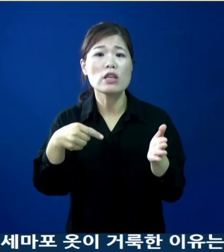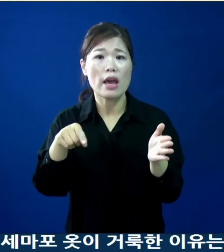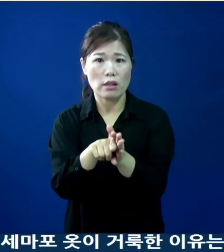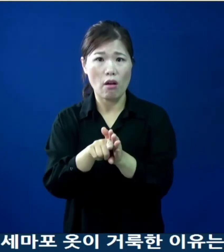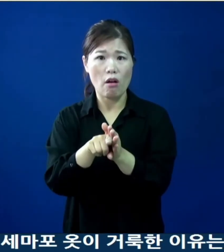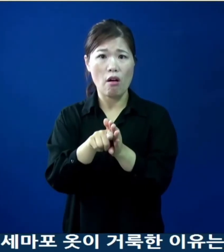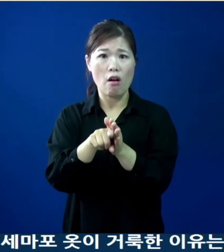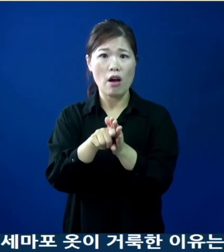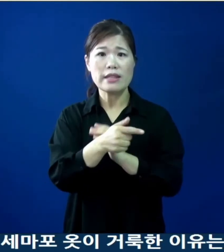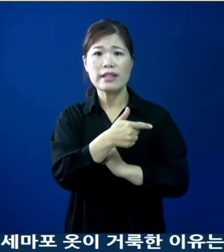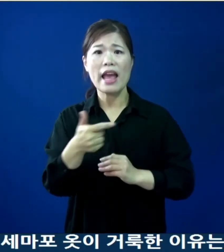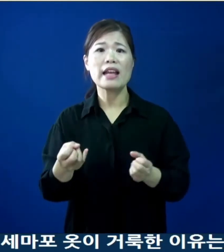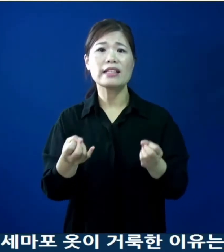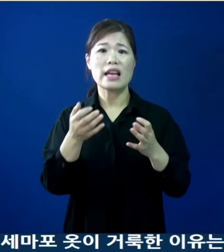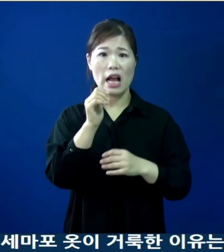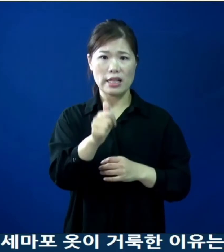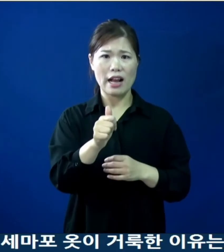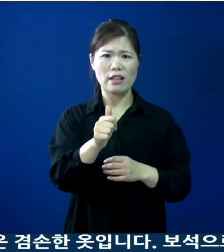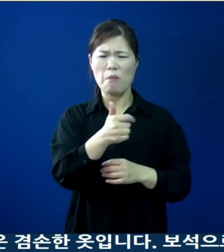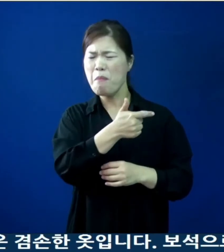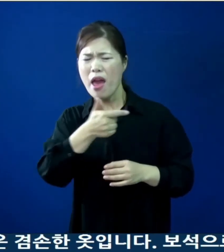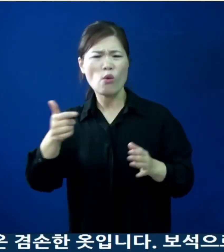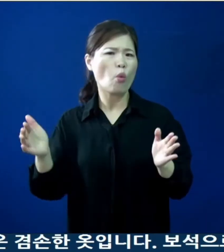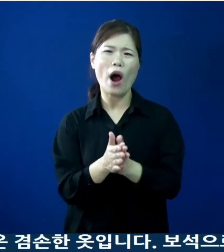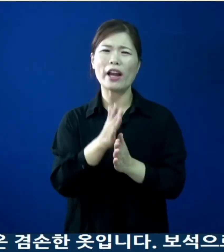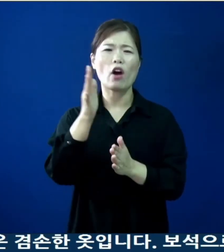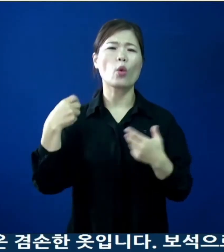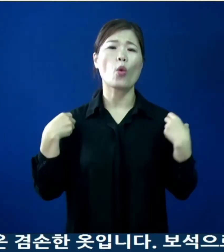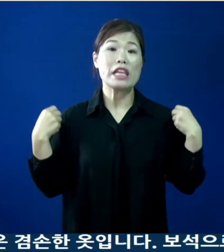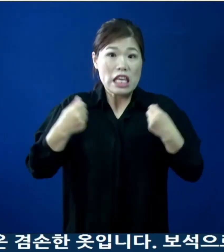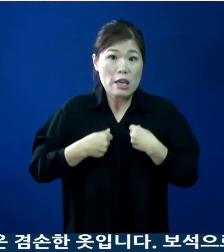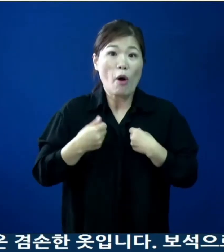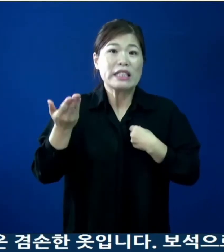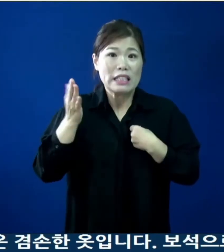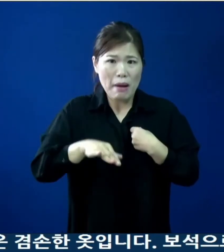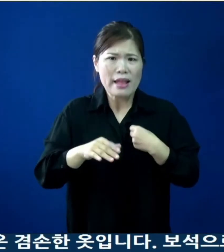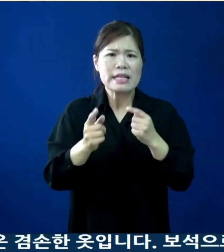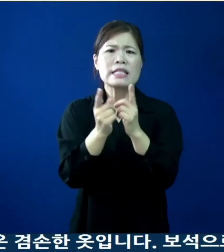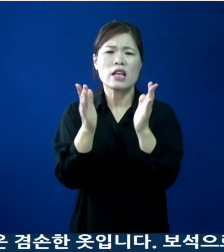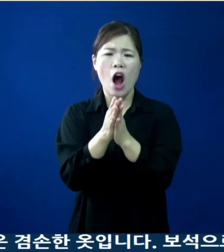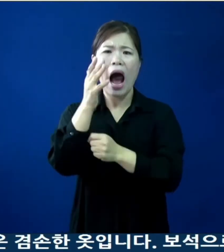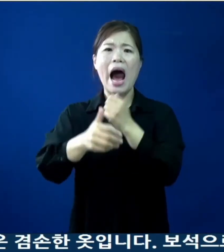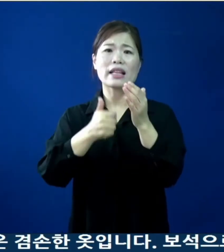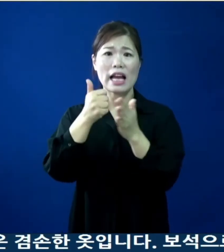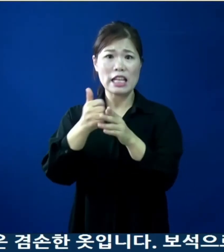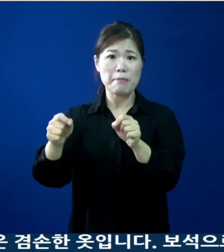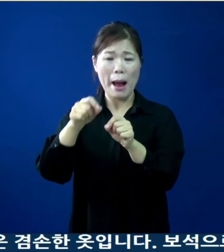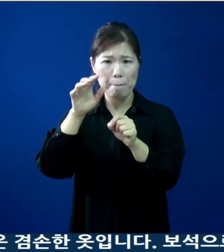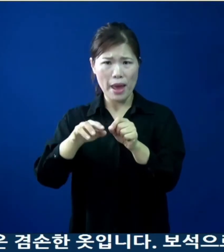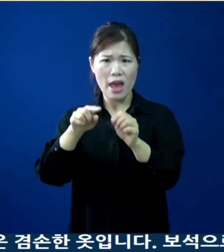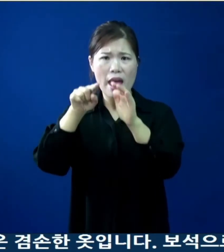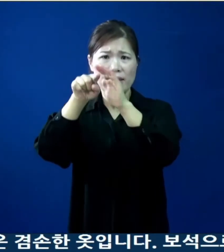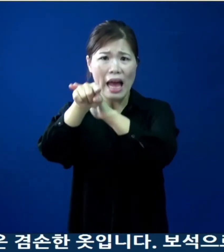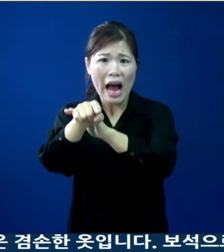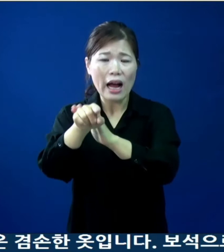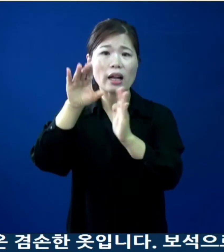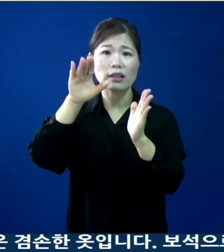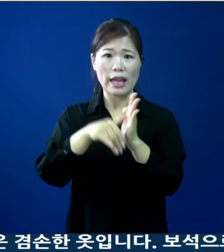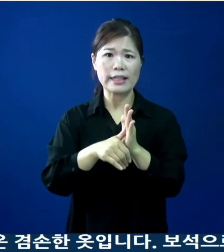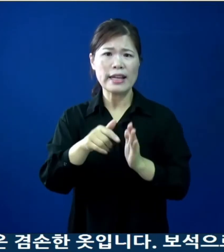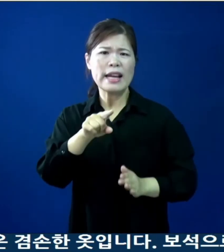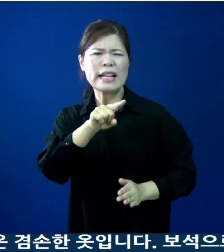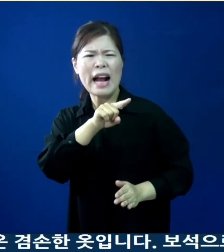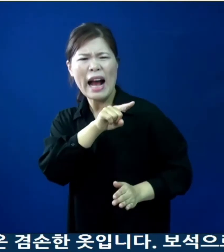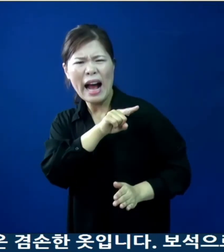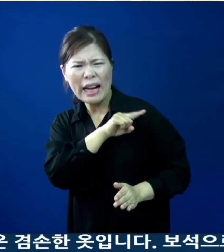매우 화려한 옷을 입었습니다. 그런데 하나님 앞에 나아갈 때는 가장 낮아진 옷을 입고 나갔는데